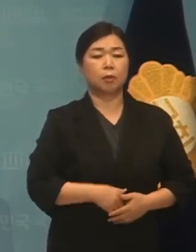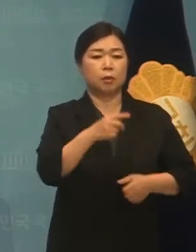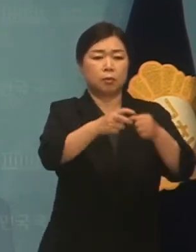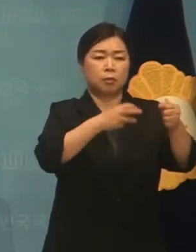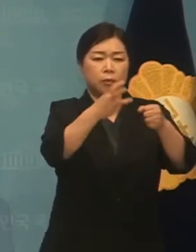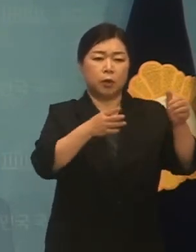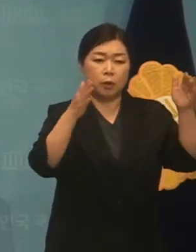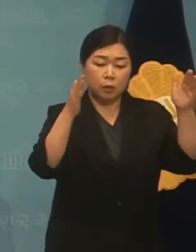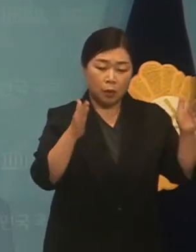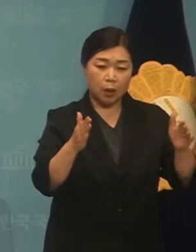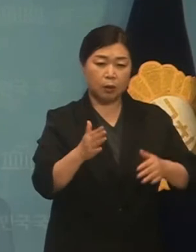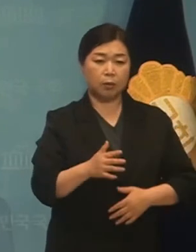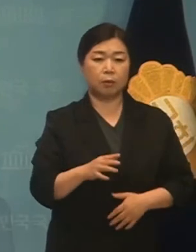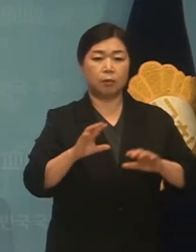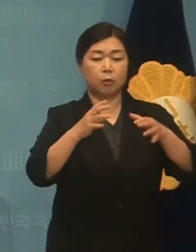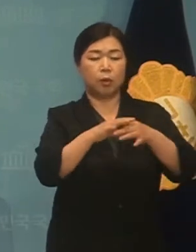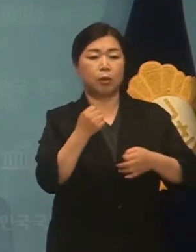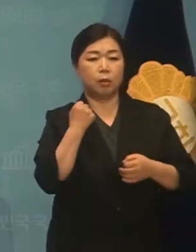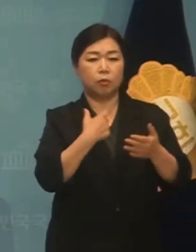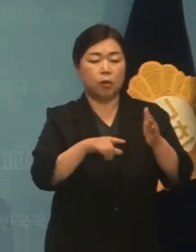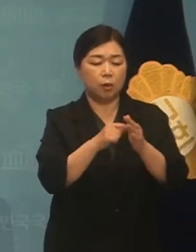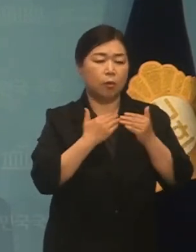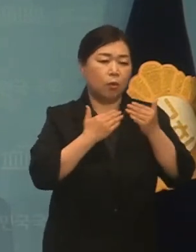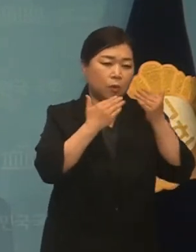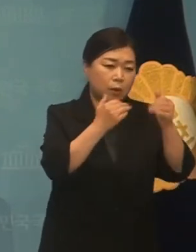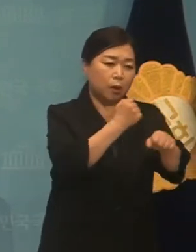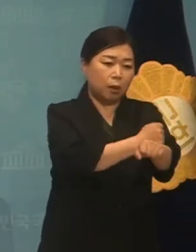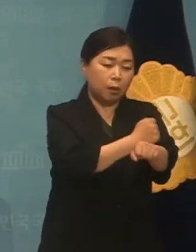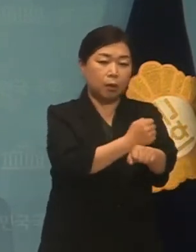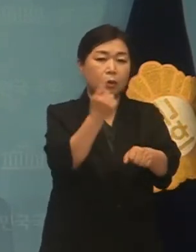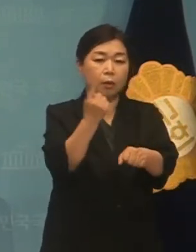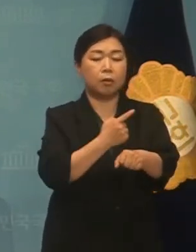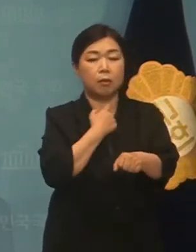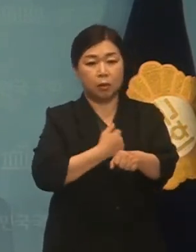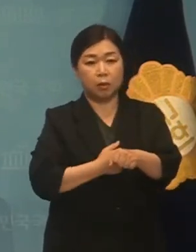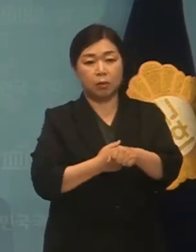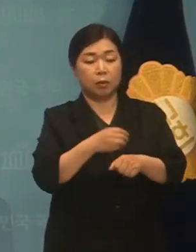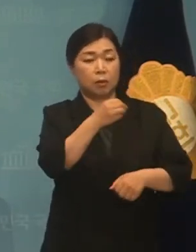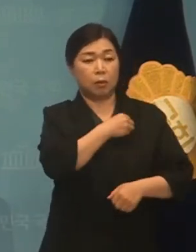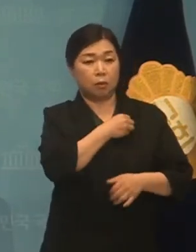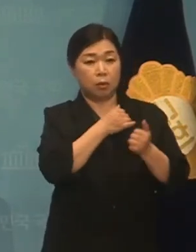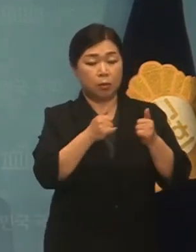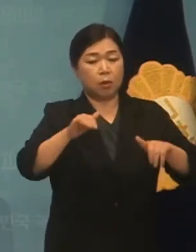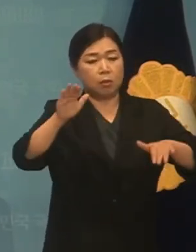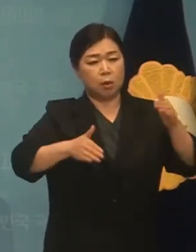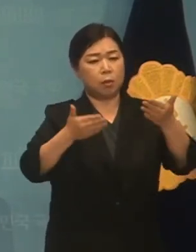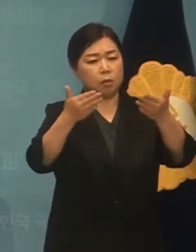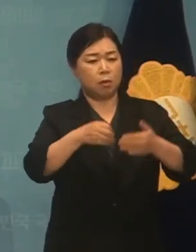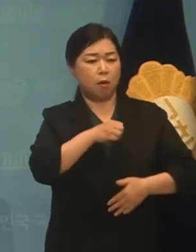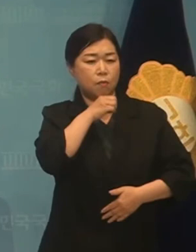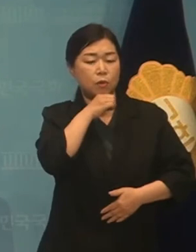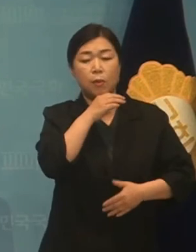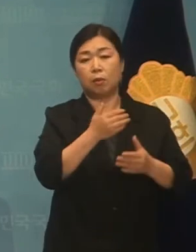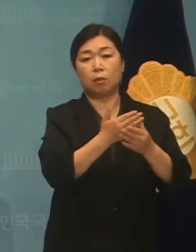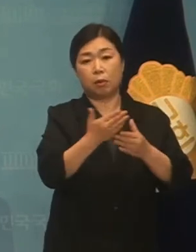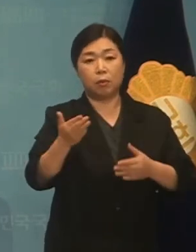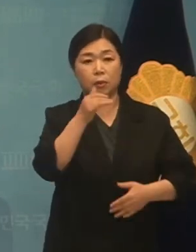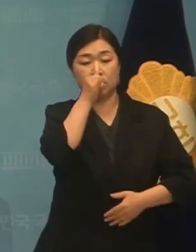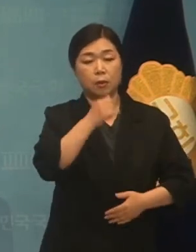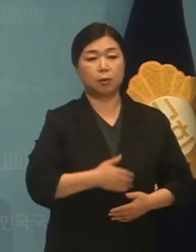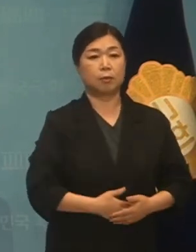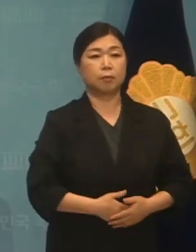년간 당을 위해 봉사해 주신 당원들께는 역차별이라는 불만이 이곳저곳에서 제기되고